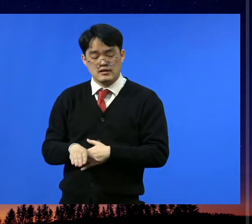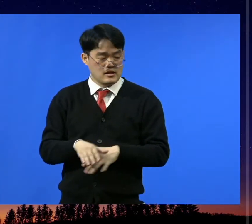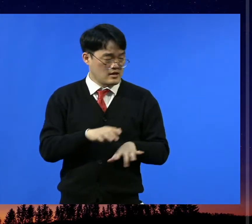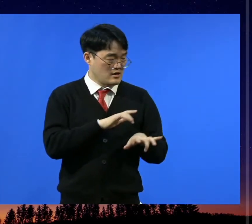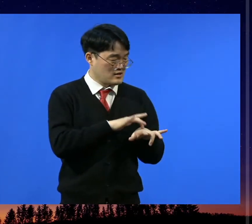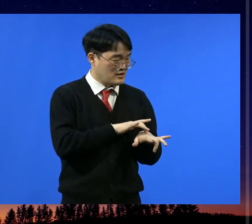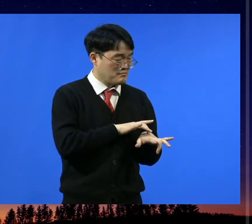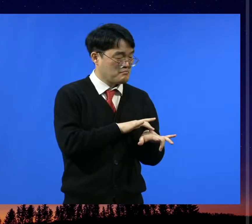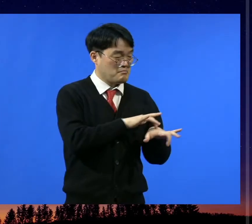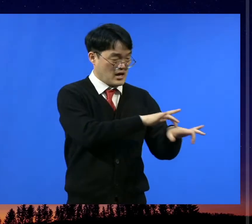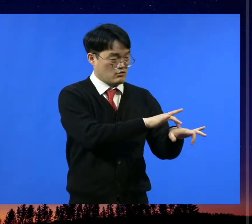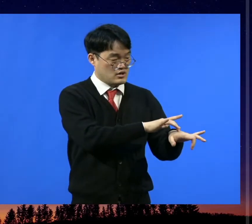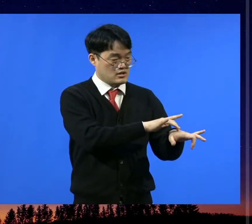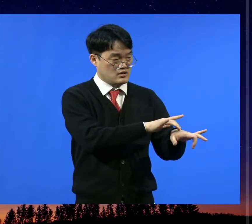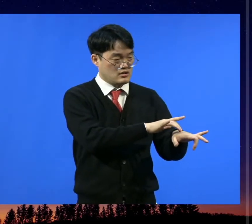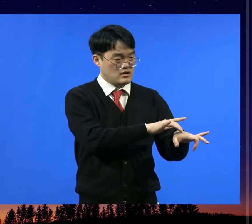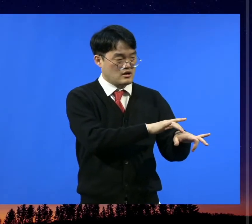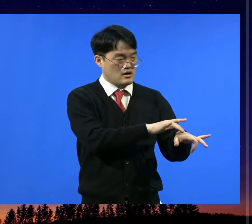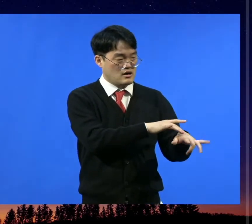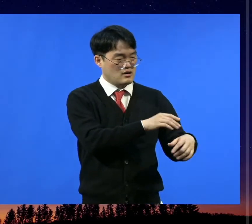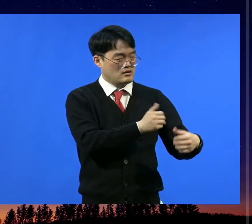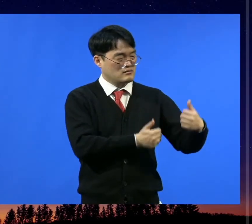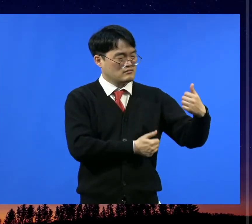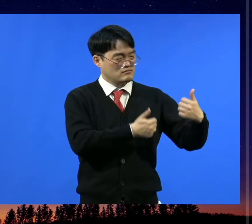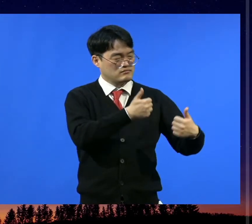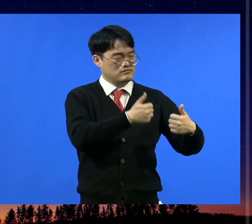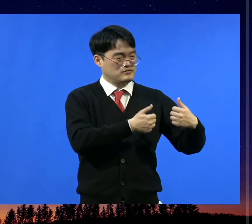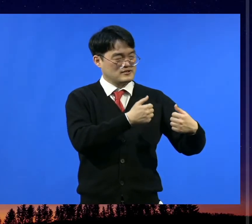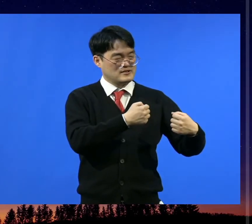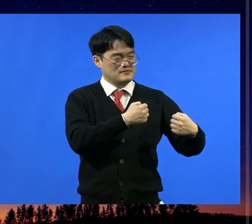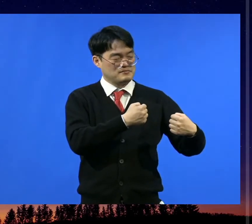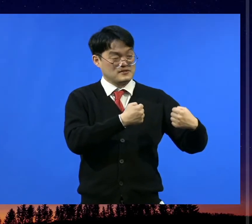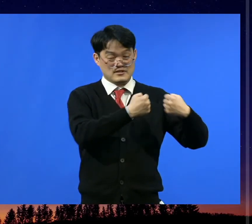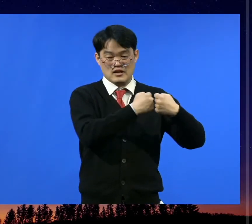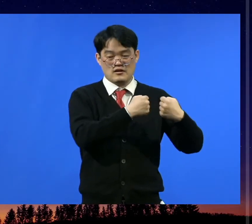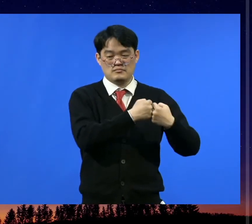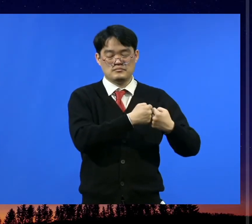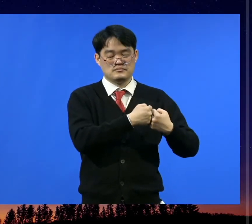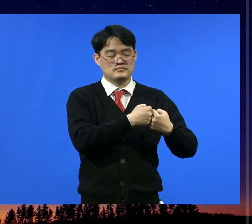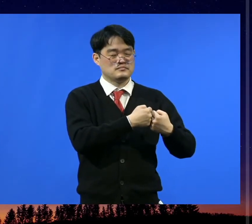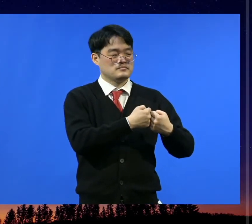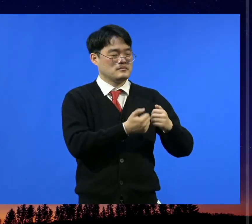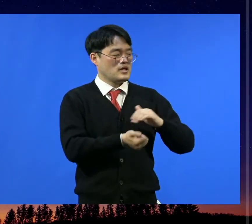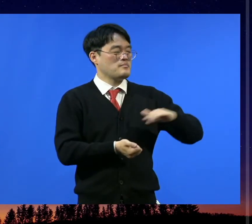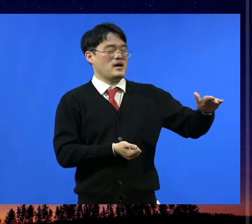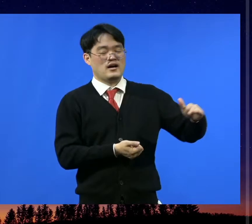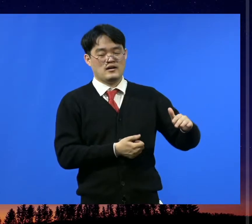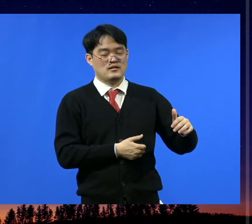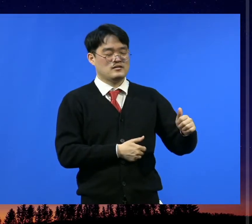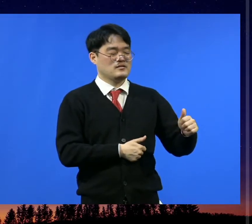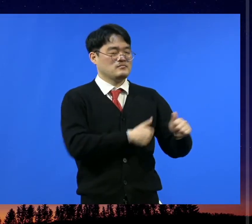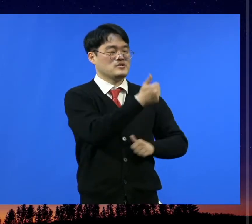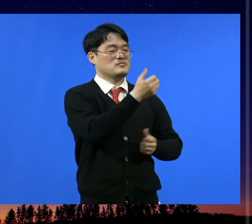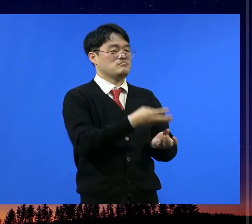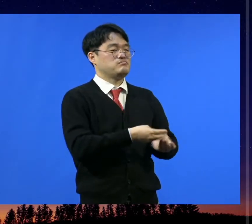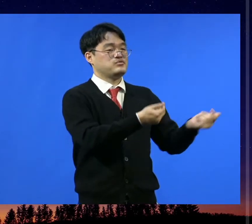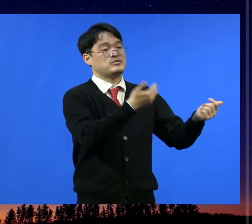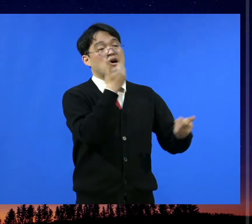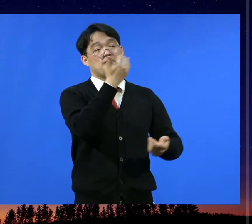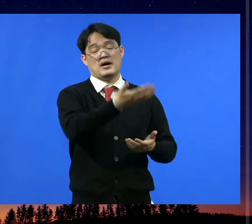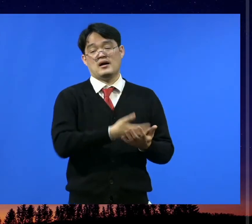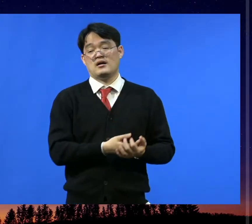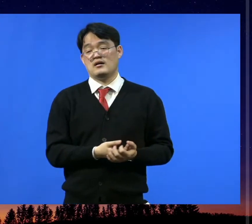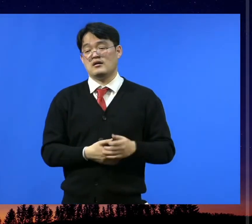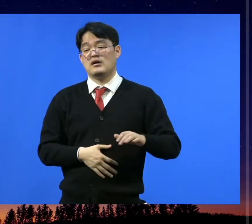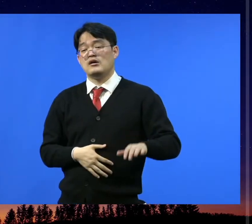마귀는 우리에게 게임이 안 돼요. 영적 전쟁에서 분명히 우리에게 바울이 가르쳐 주는 것은 사탄은